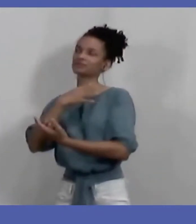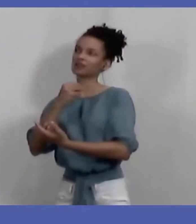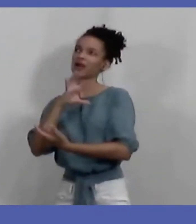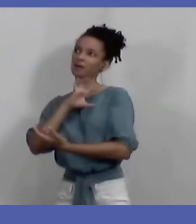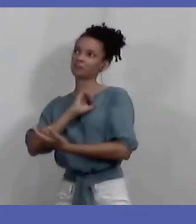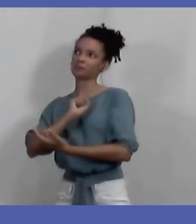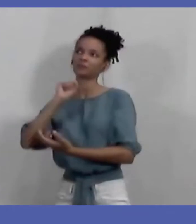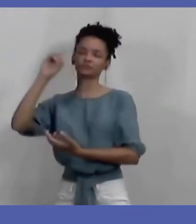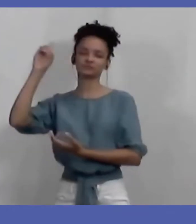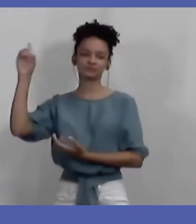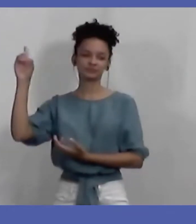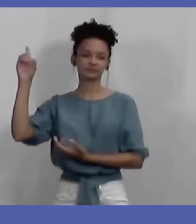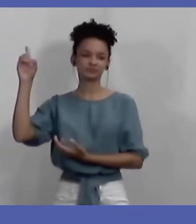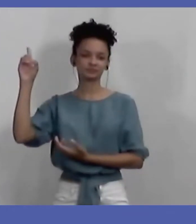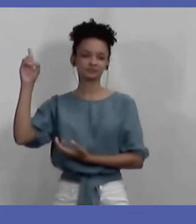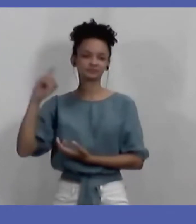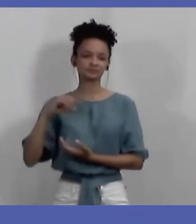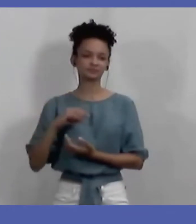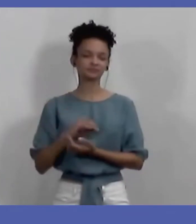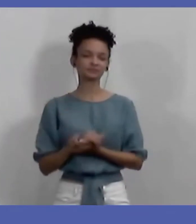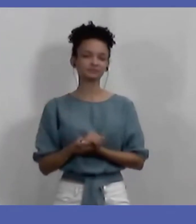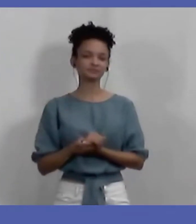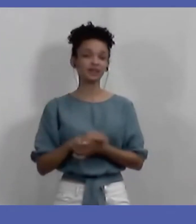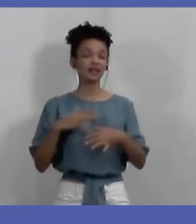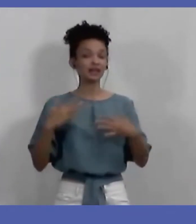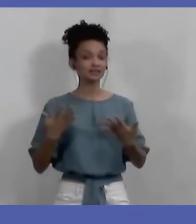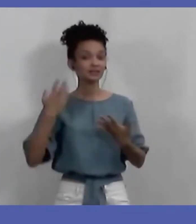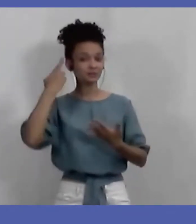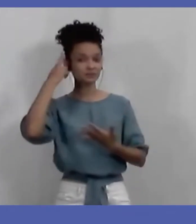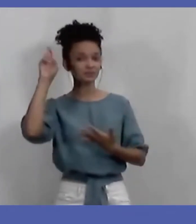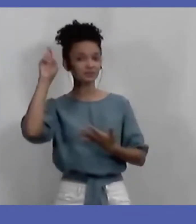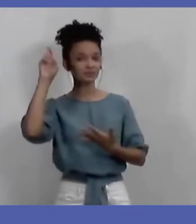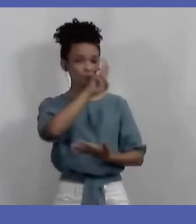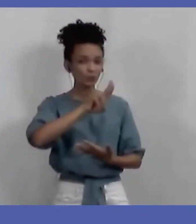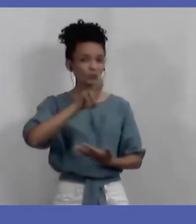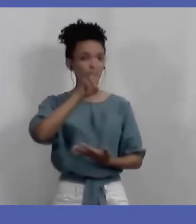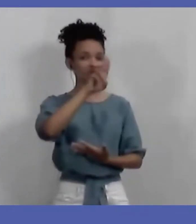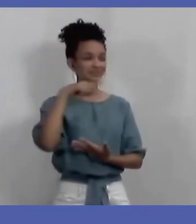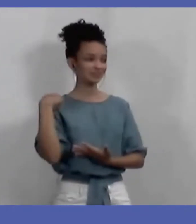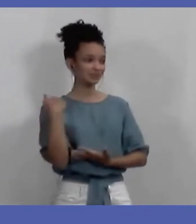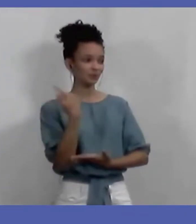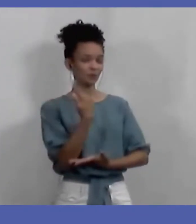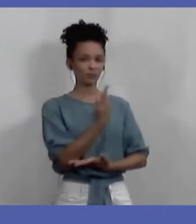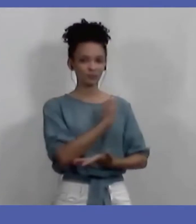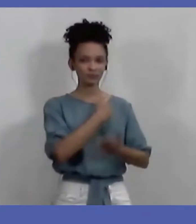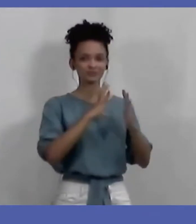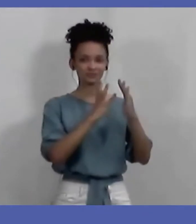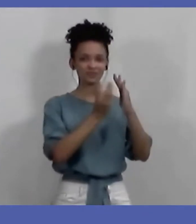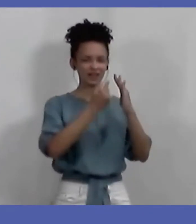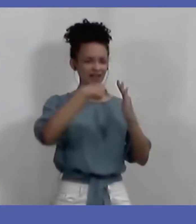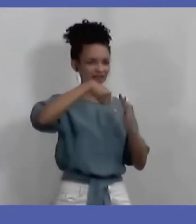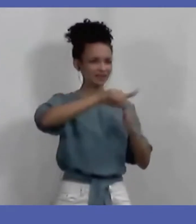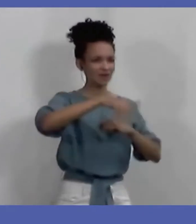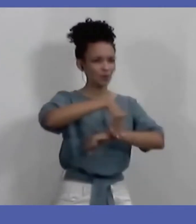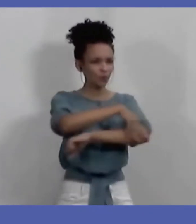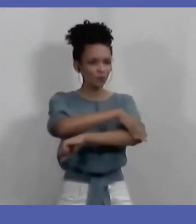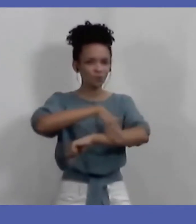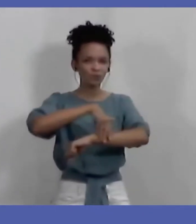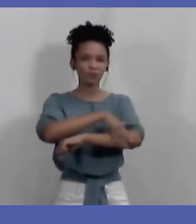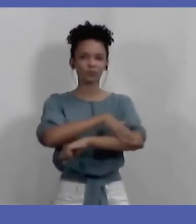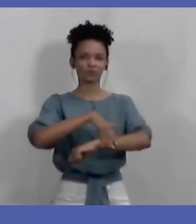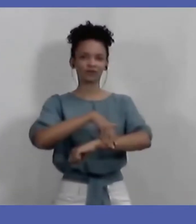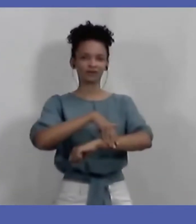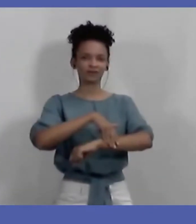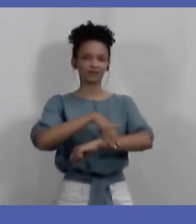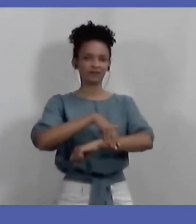Senhor então usa todos nós como igreja para ir para as ruas, trazer mais material